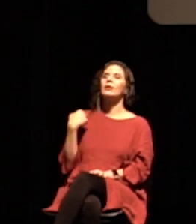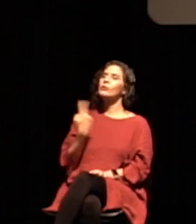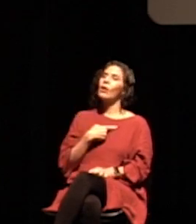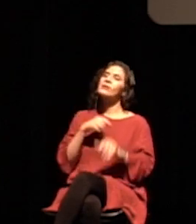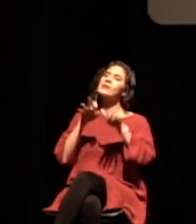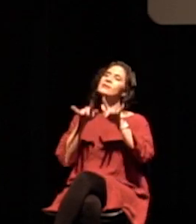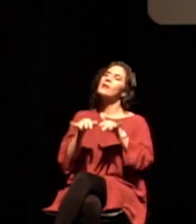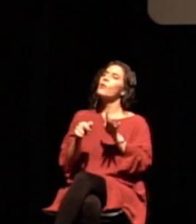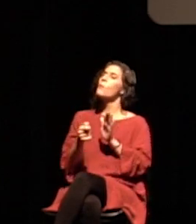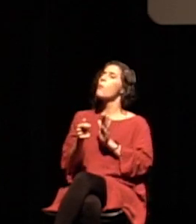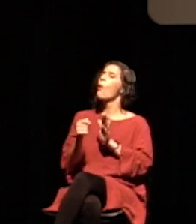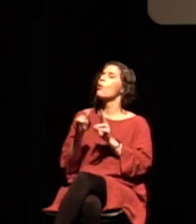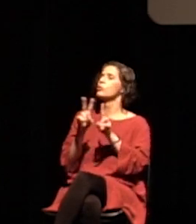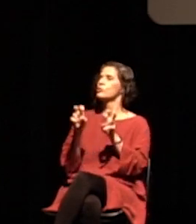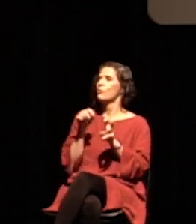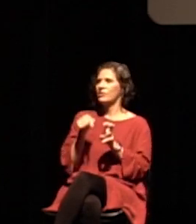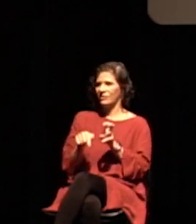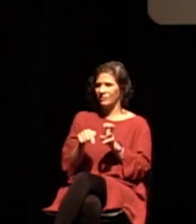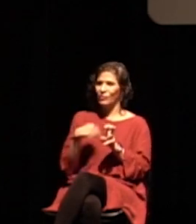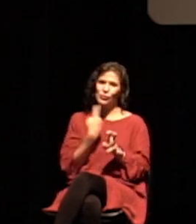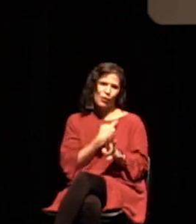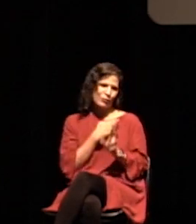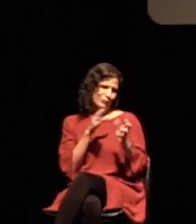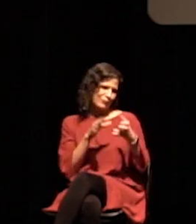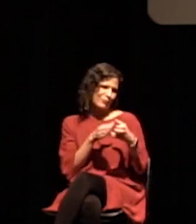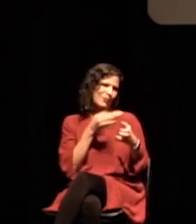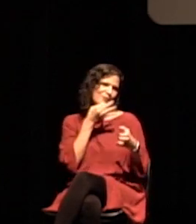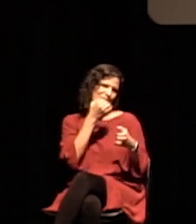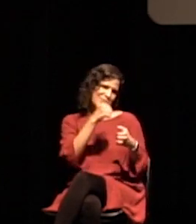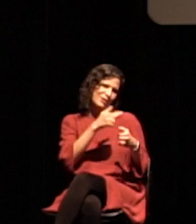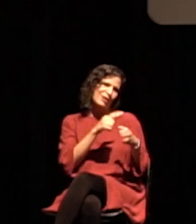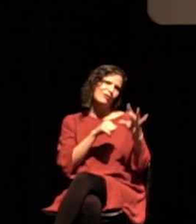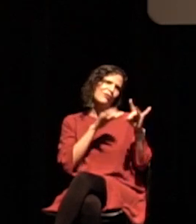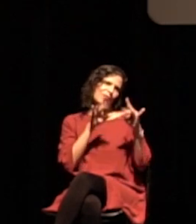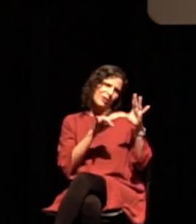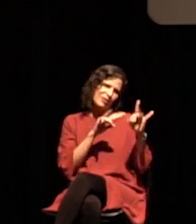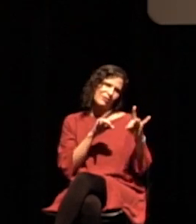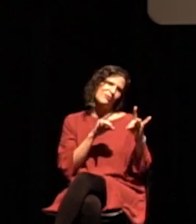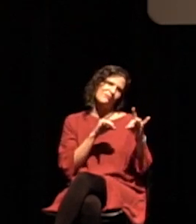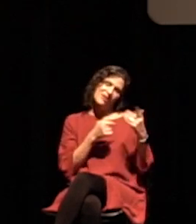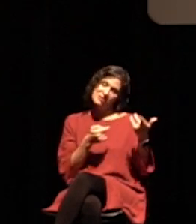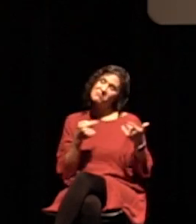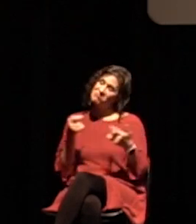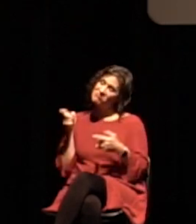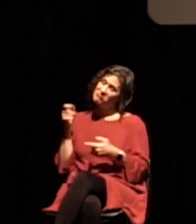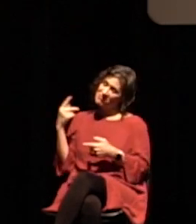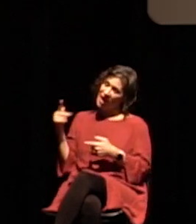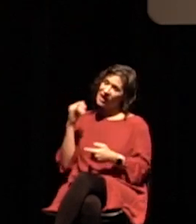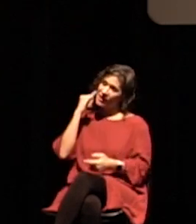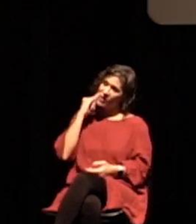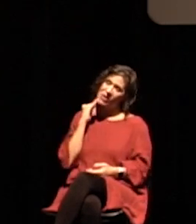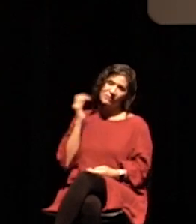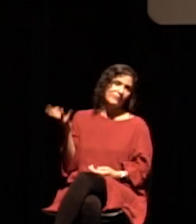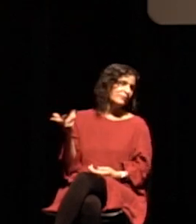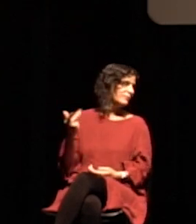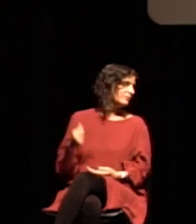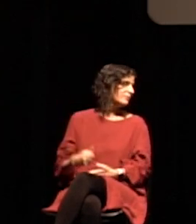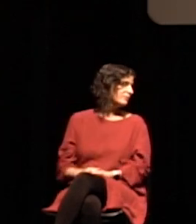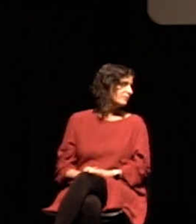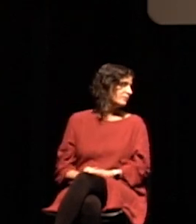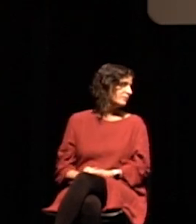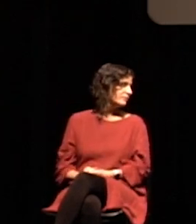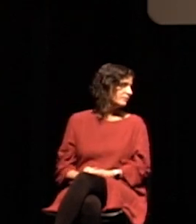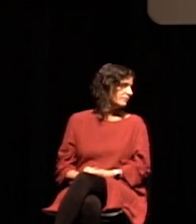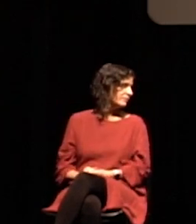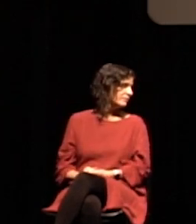escreveu, nós críticos e curadores, e acho admirável. Bom, não tem